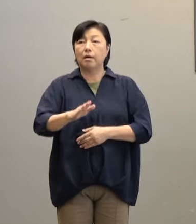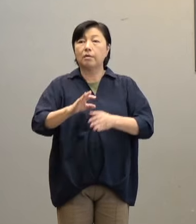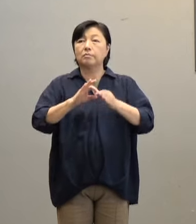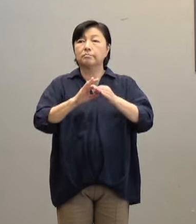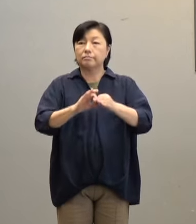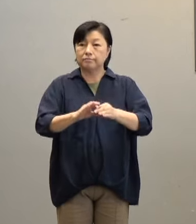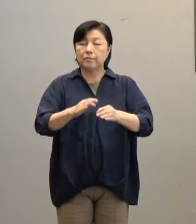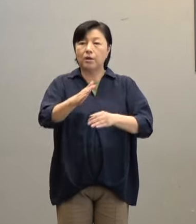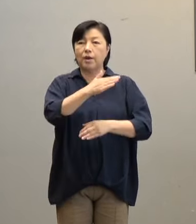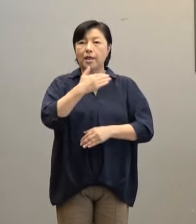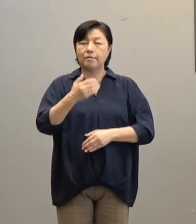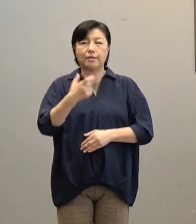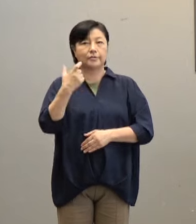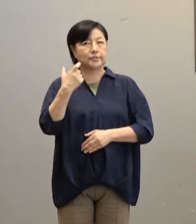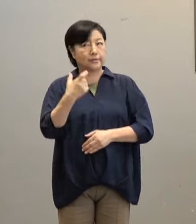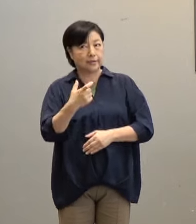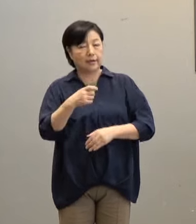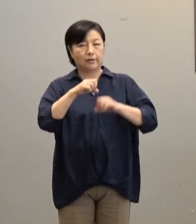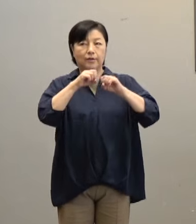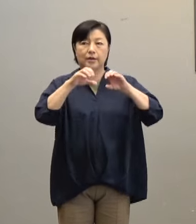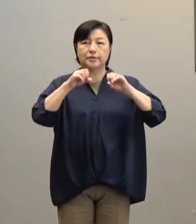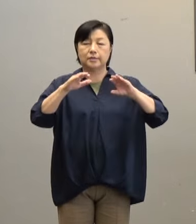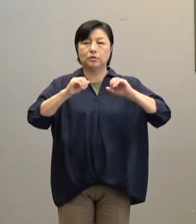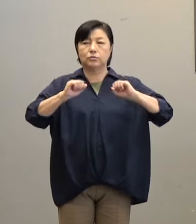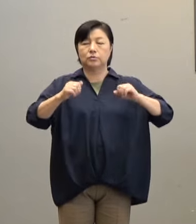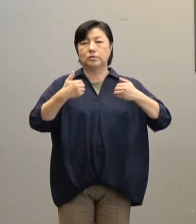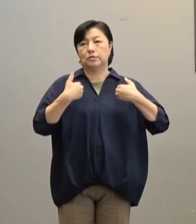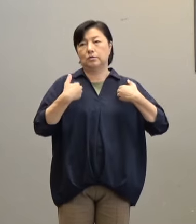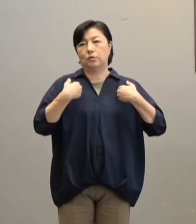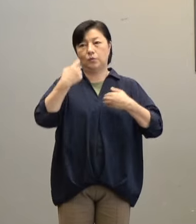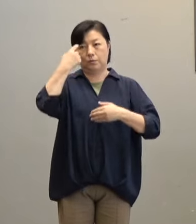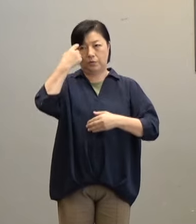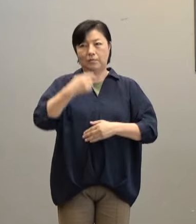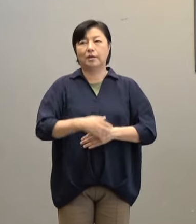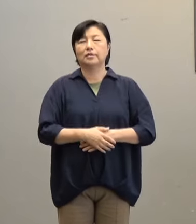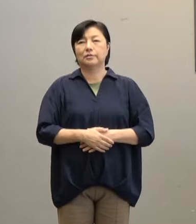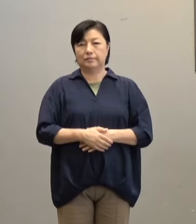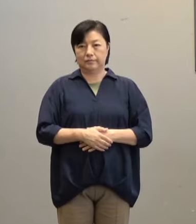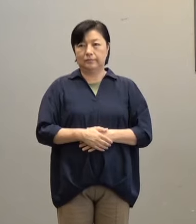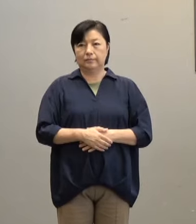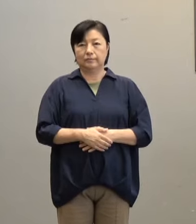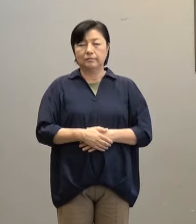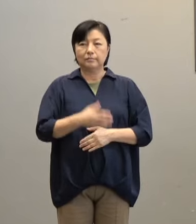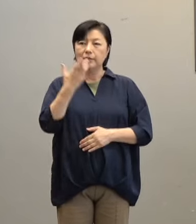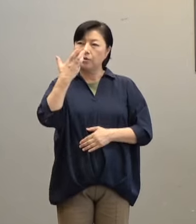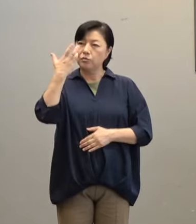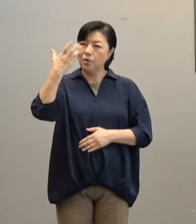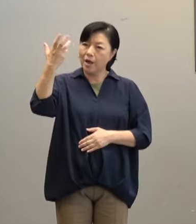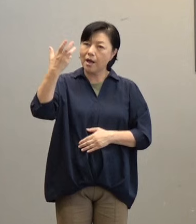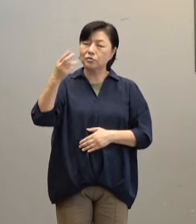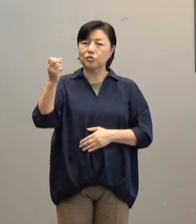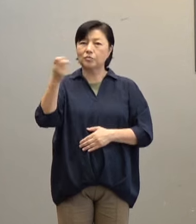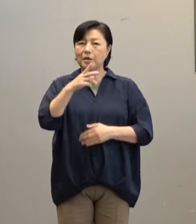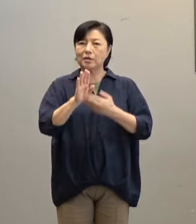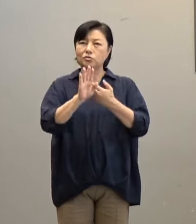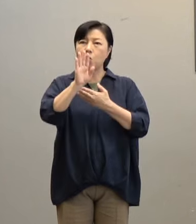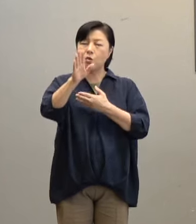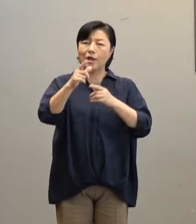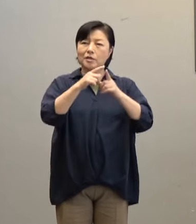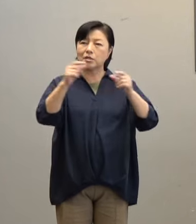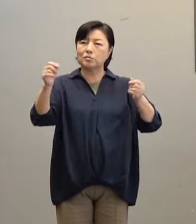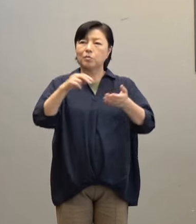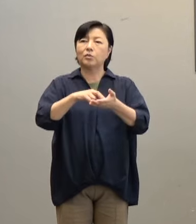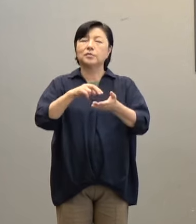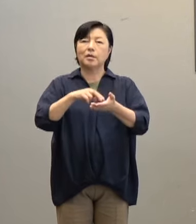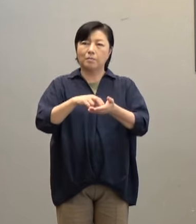点我々しっかりと発信をしていく必要性があるのではないかなというふうに思っています。おそらくまたこれから将来日本においても